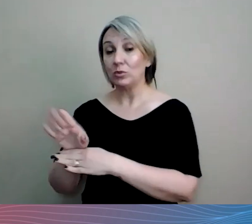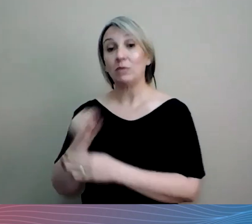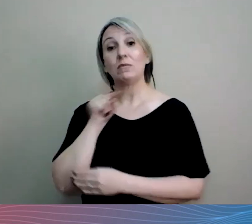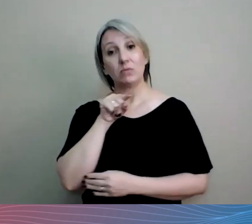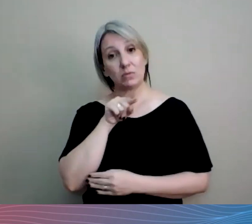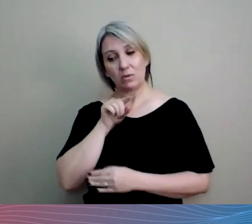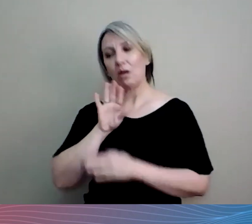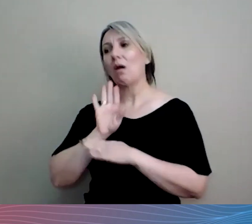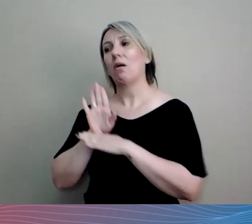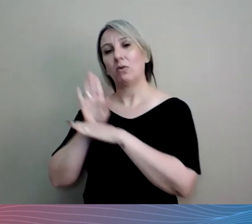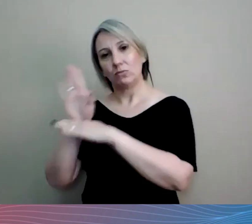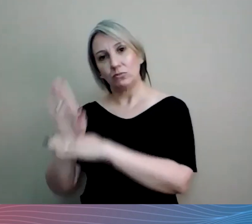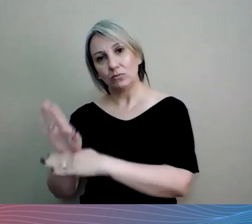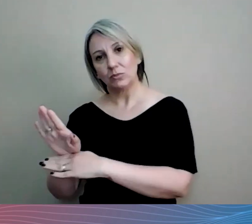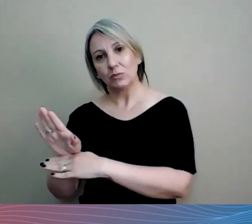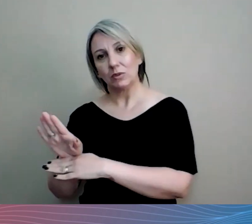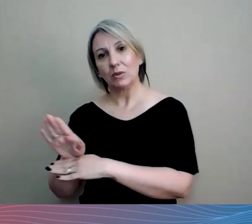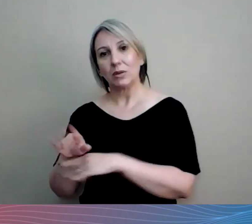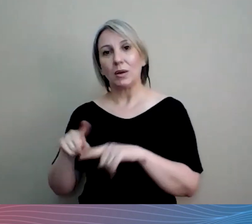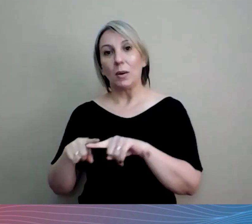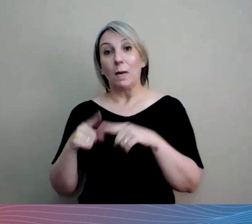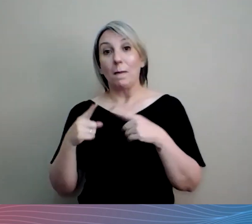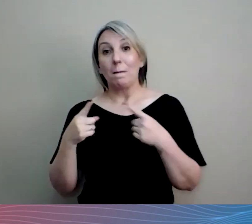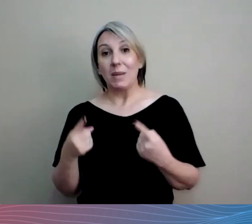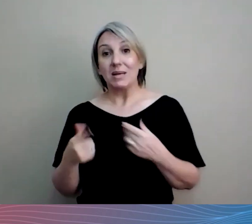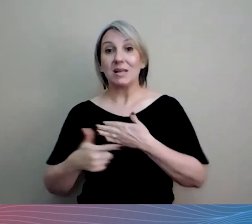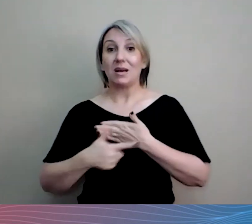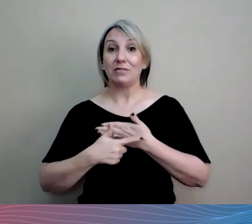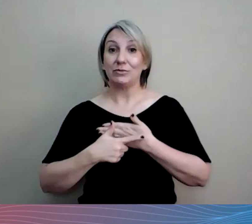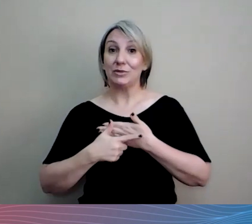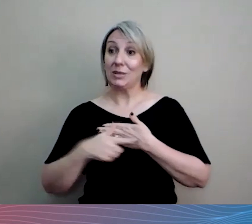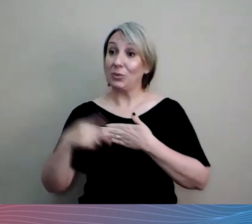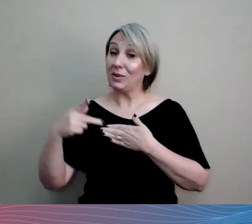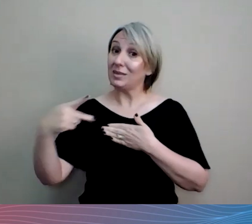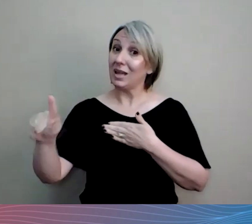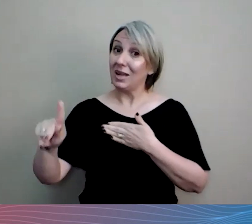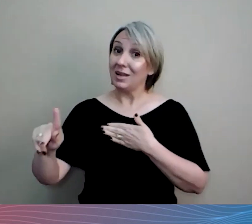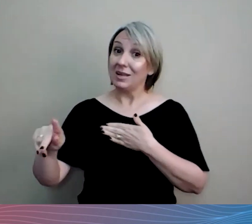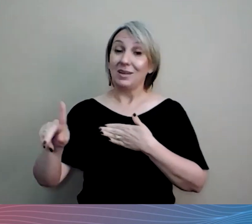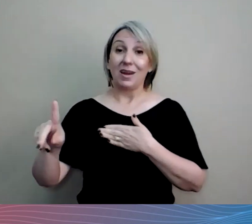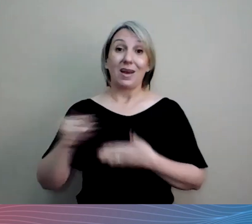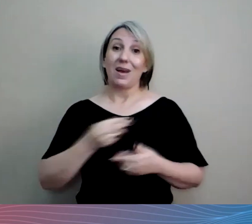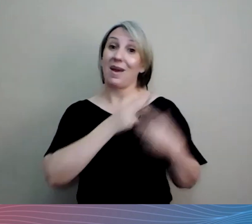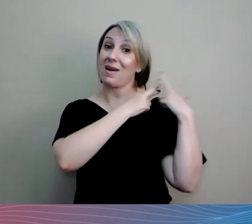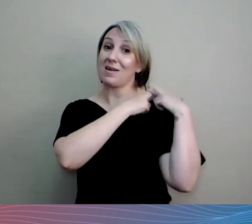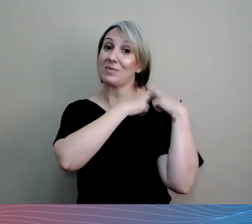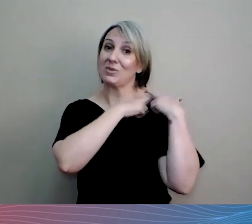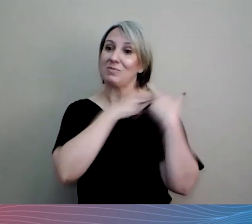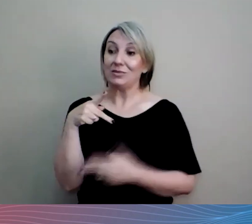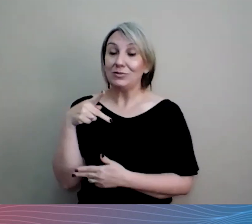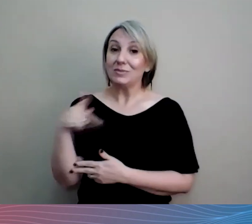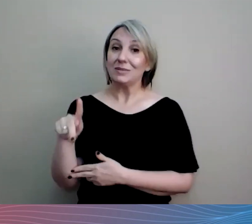mas nunca vamos substituí-lo na sua função. Nós vamos aperfeiçoá-lo para que ele seja útil.